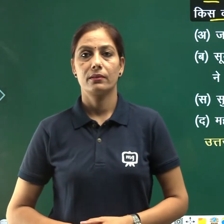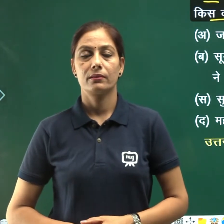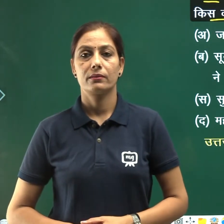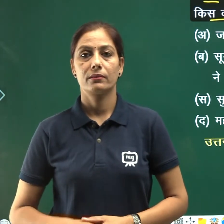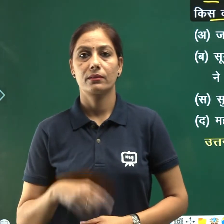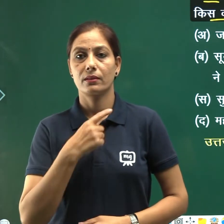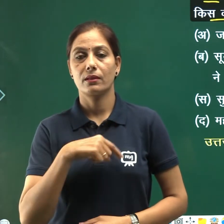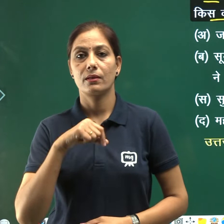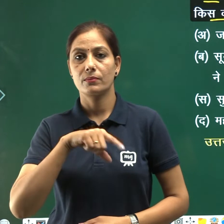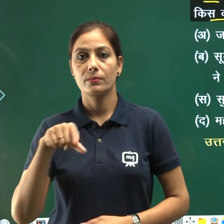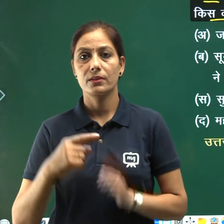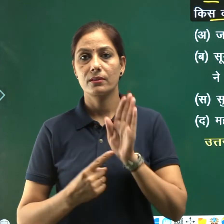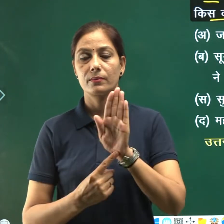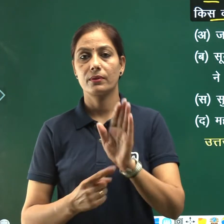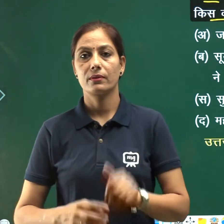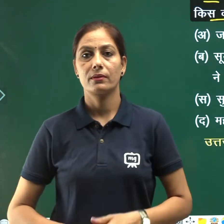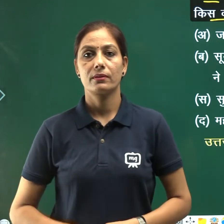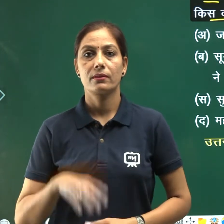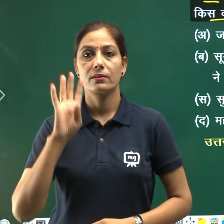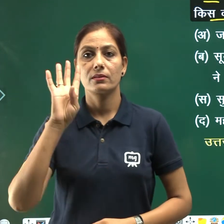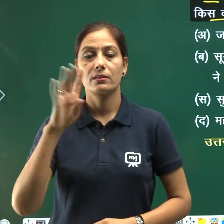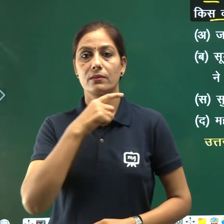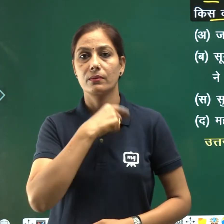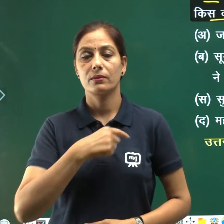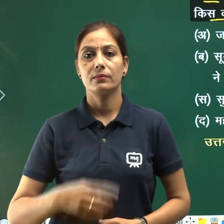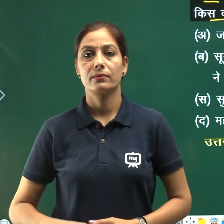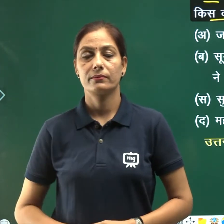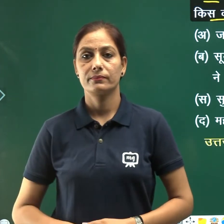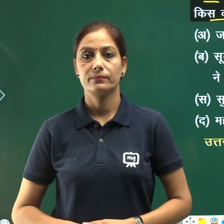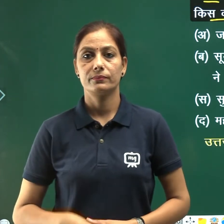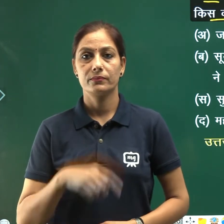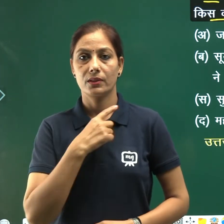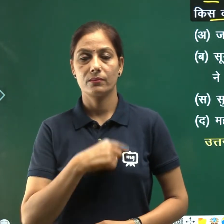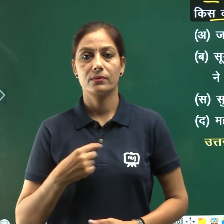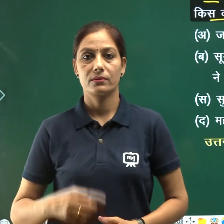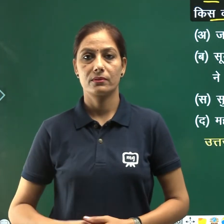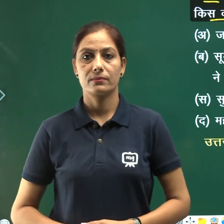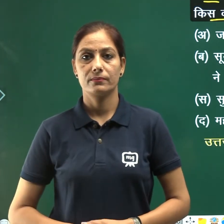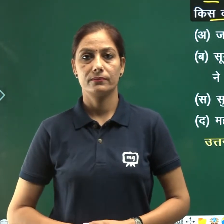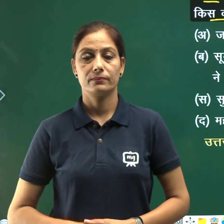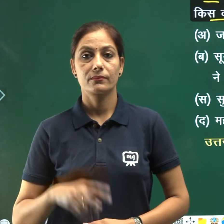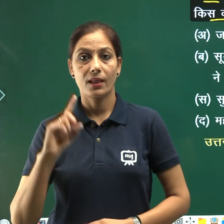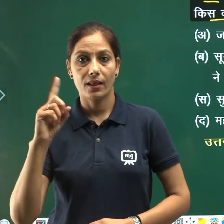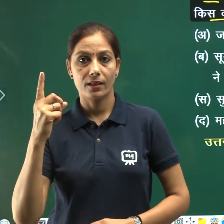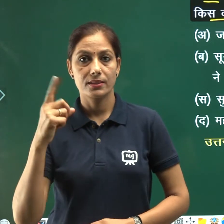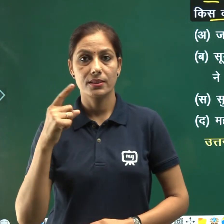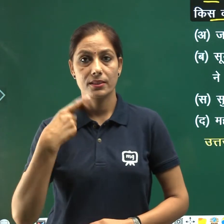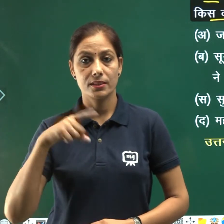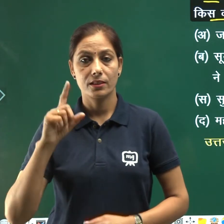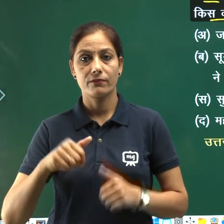यहां आपके सामने 4 विकल्प है, जिनमें से एक सही